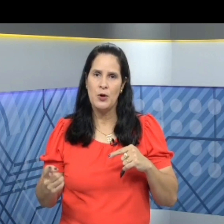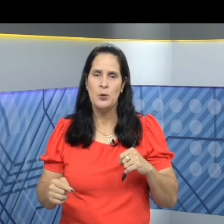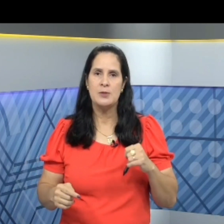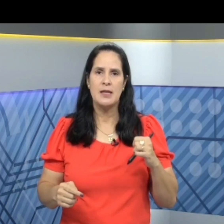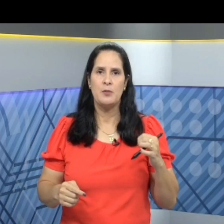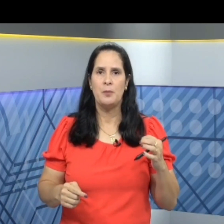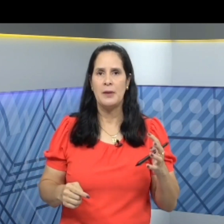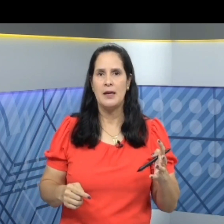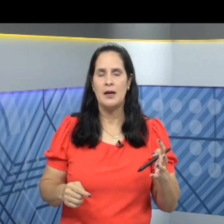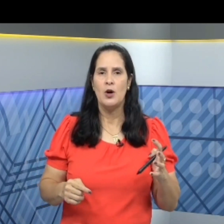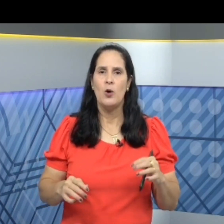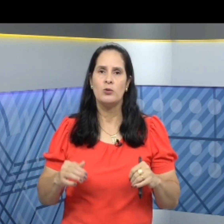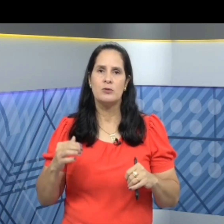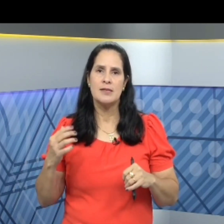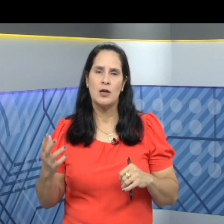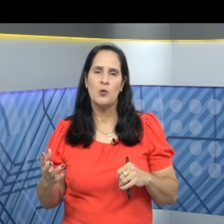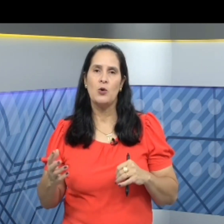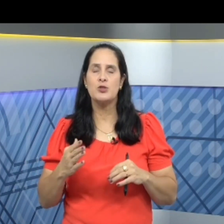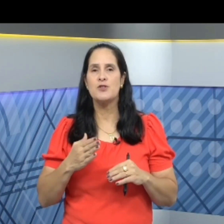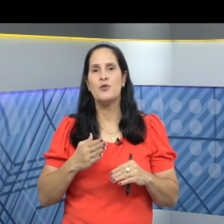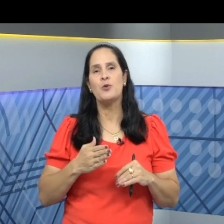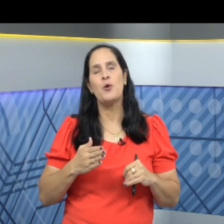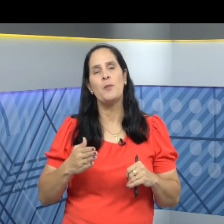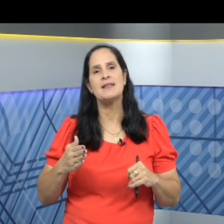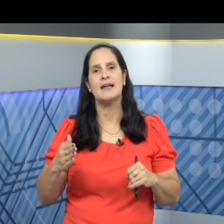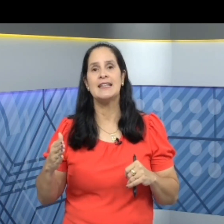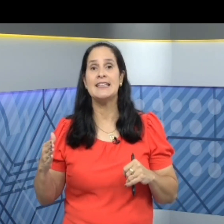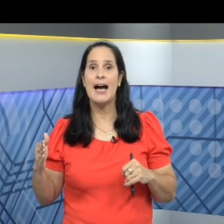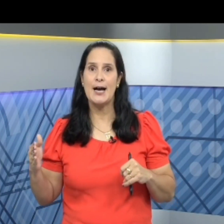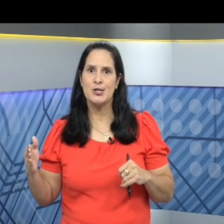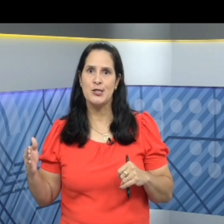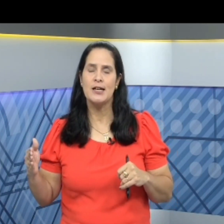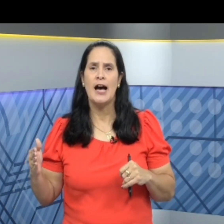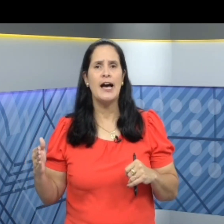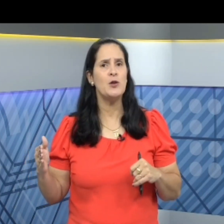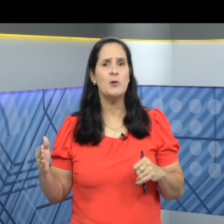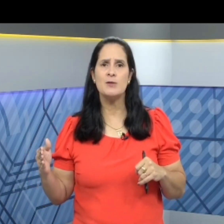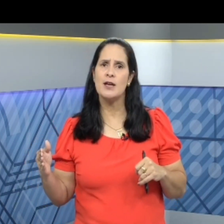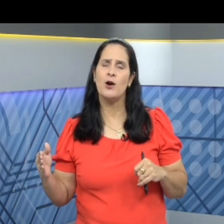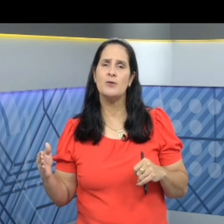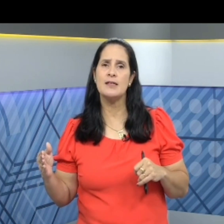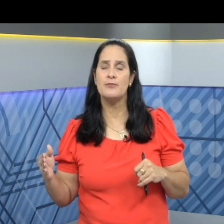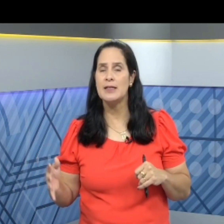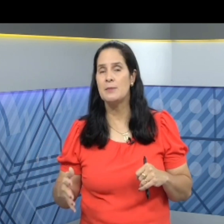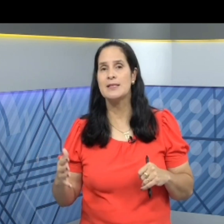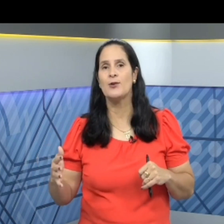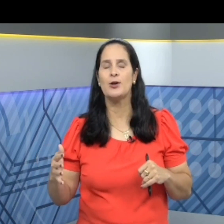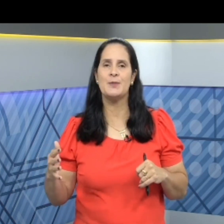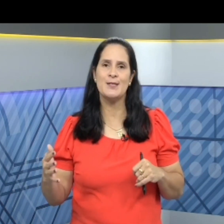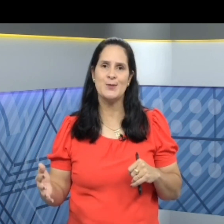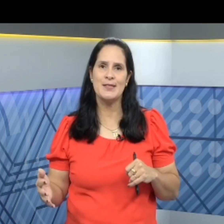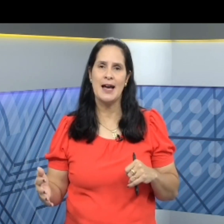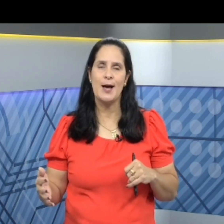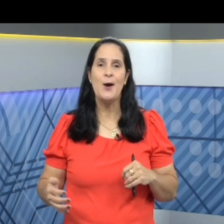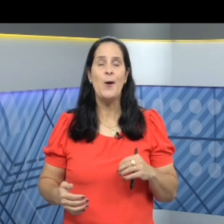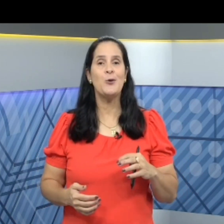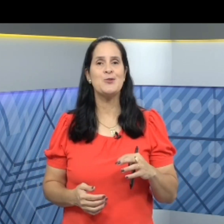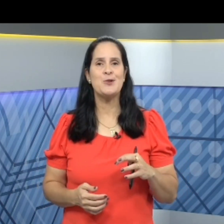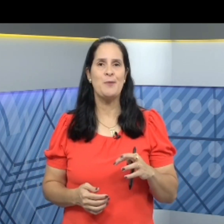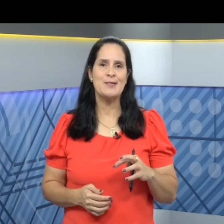Uns têm miopia, outros não. Outros vão com o passar da idade. Nunca usei óculos na vida, mas agora eu preciso usar. Outros começam a